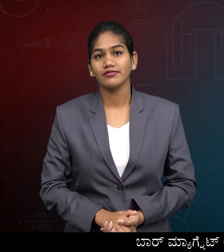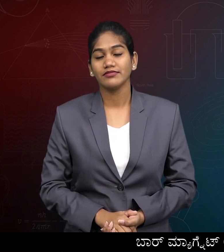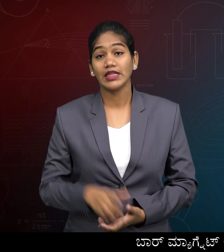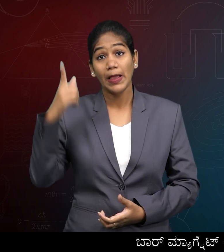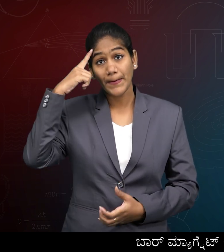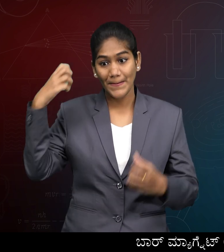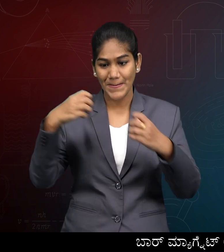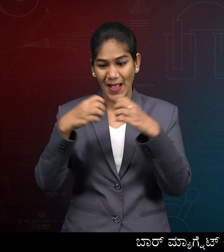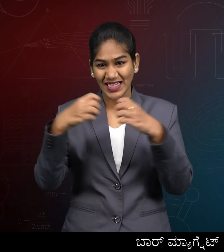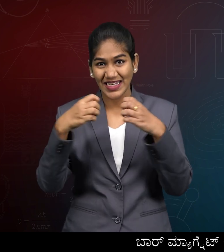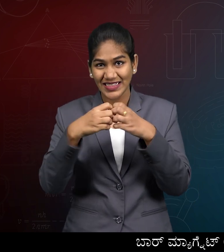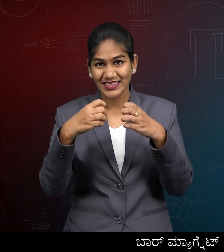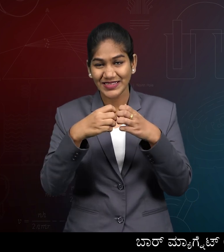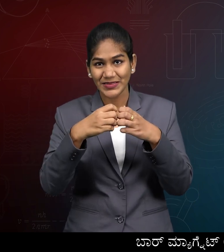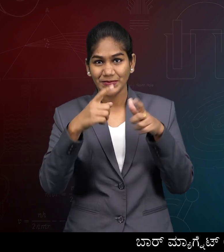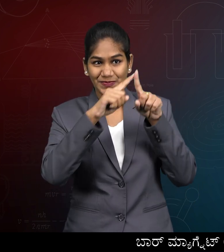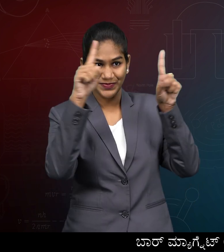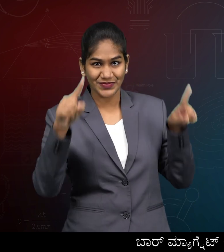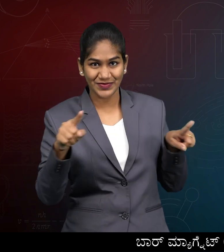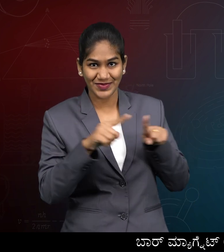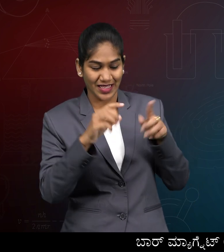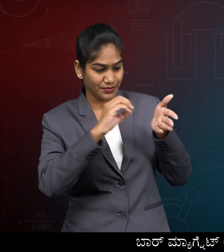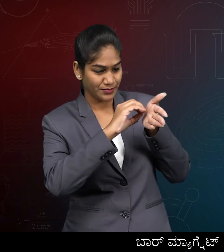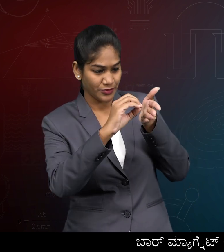ಬಾರ್ ಮ್ಯಾಗ್ನೆಟ್ ಅನ್ನು ಪರದೆಯಿಂದ ದೂರ ಸರಿಸಿ.